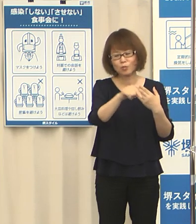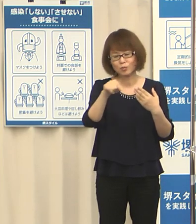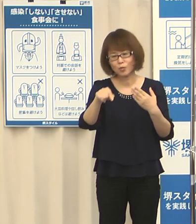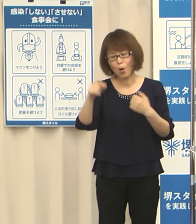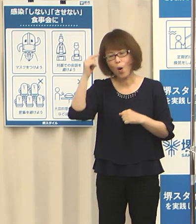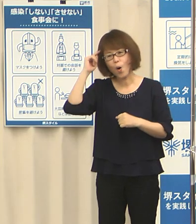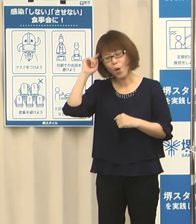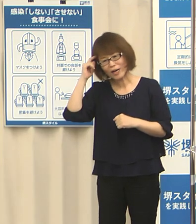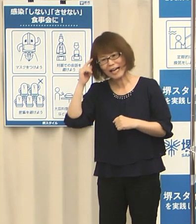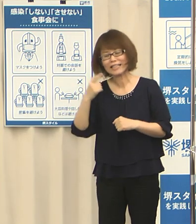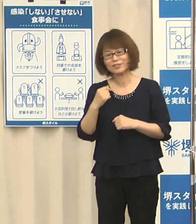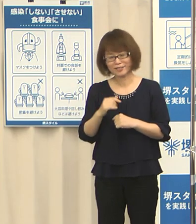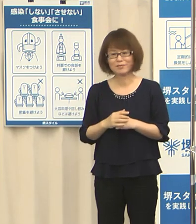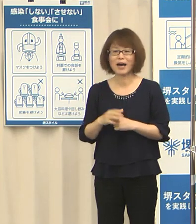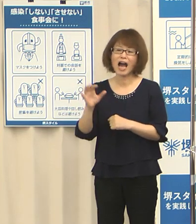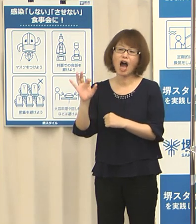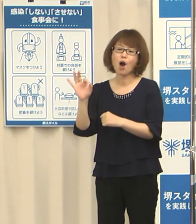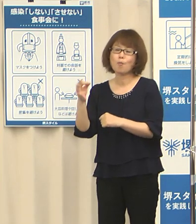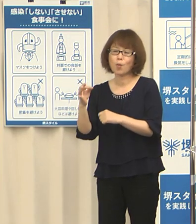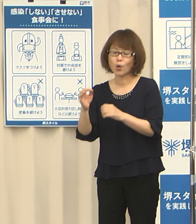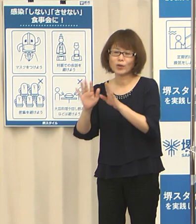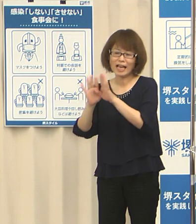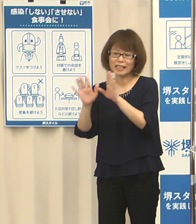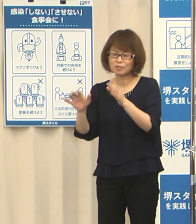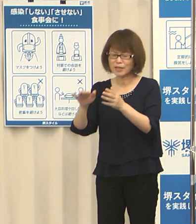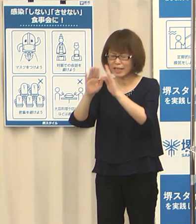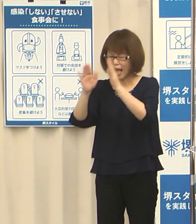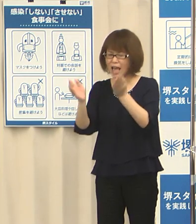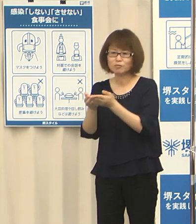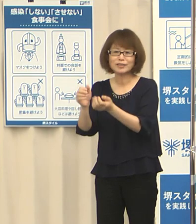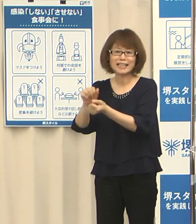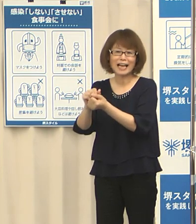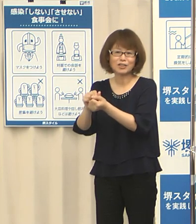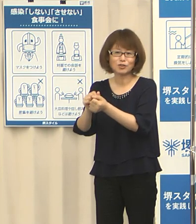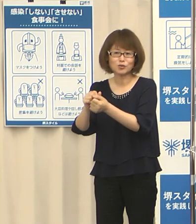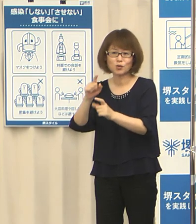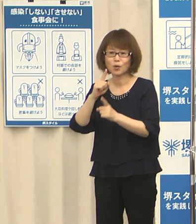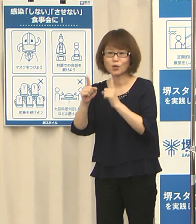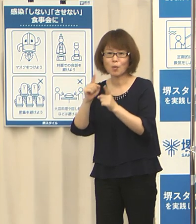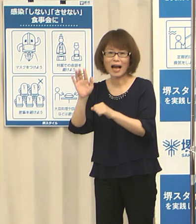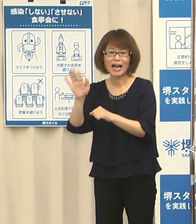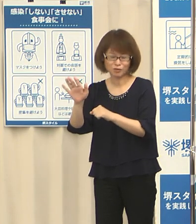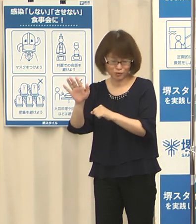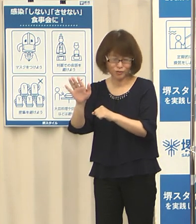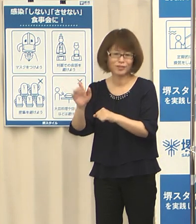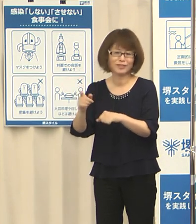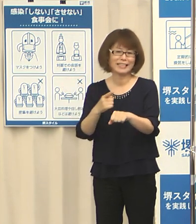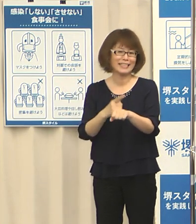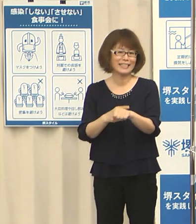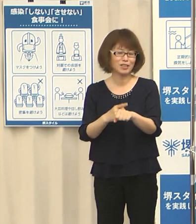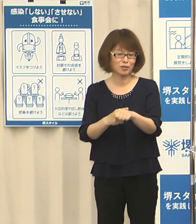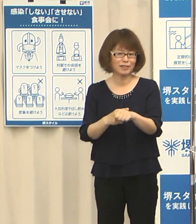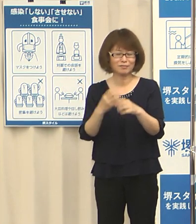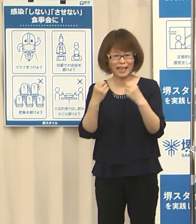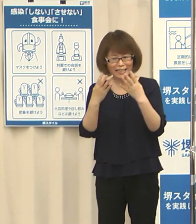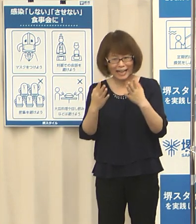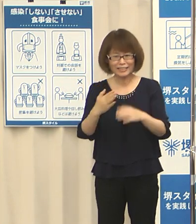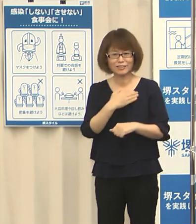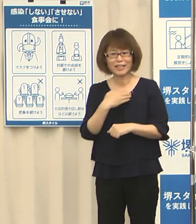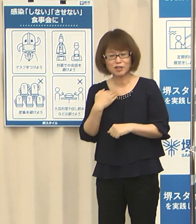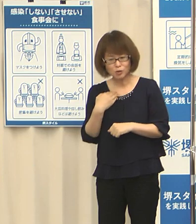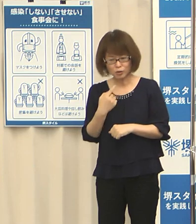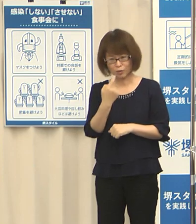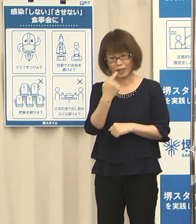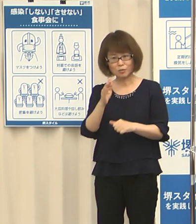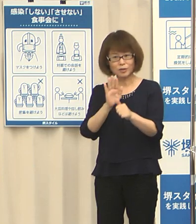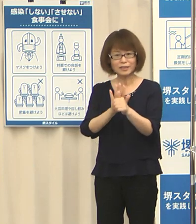ものの始まり何でも堺、このコロナ禍においても堺から新しい取り組み、技術、サービスが生まれてくるように行政もサポートしたいと